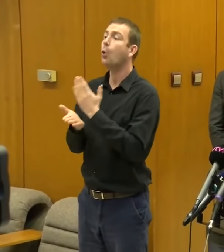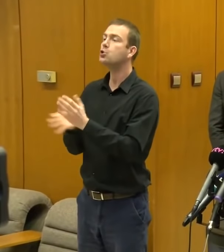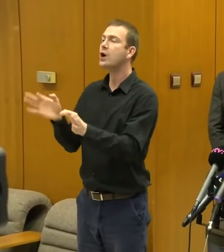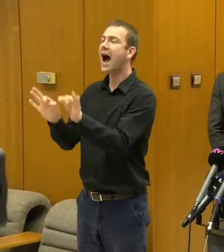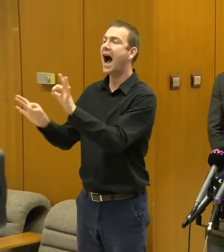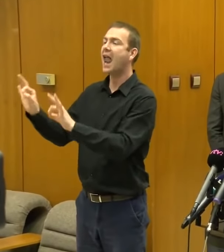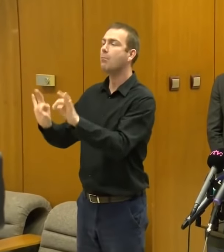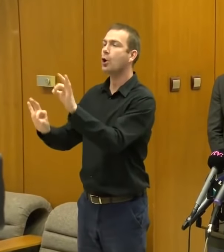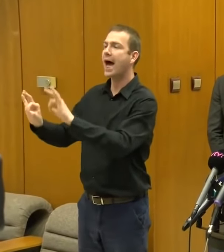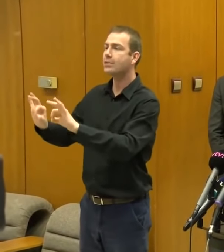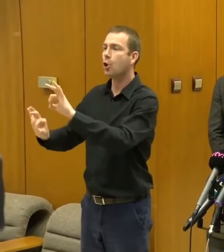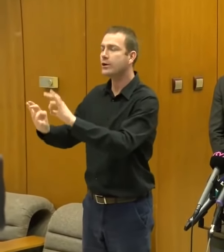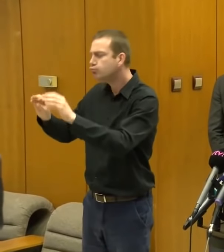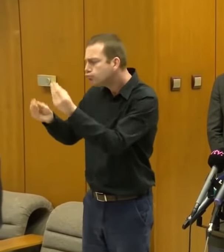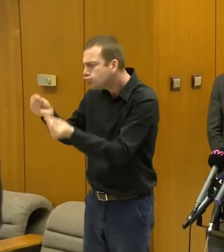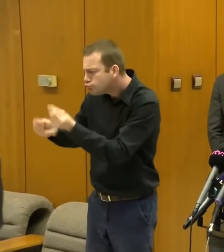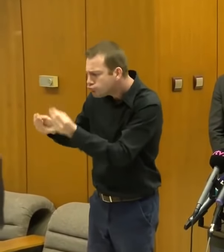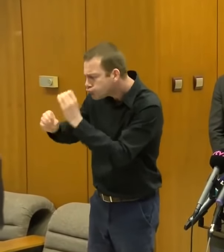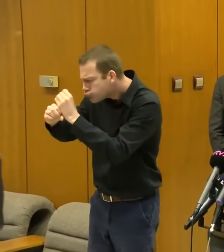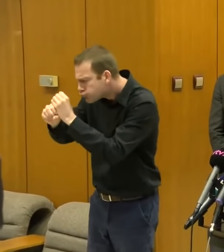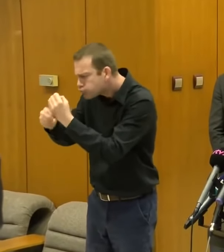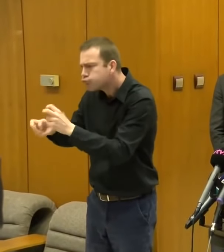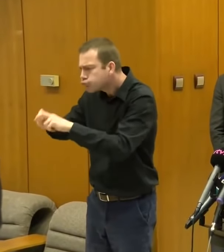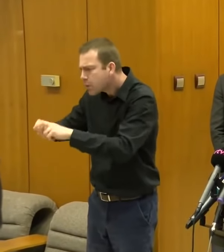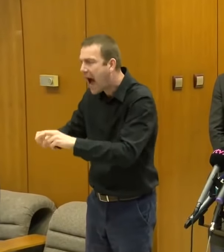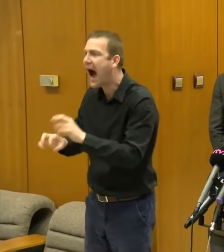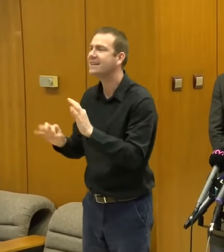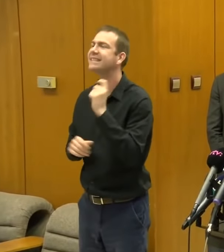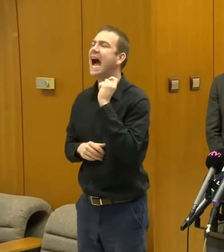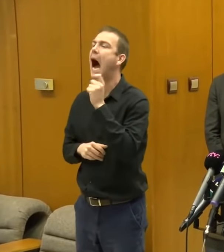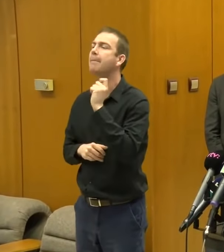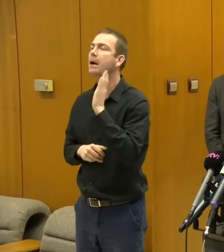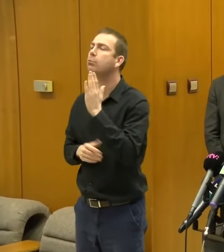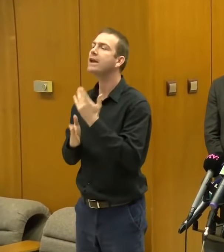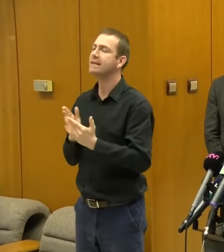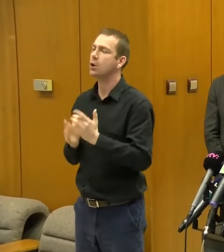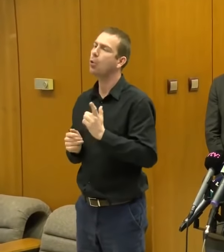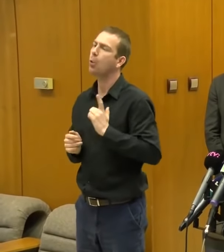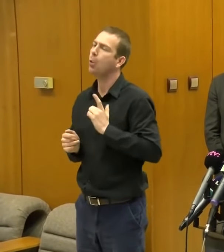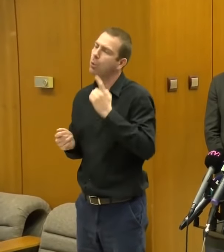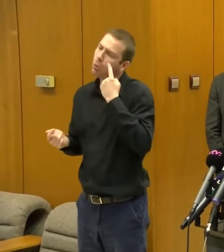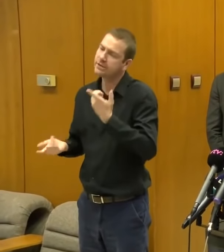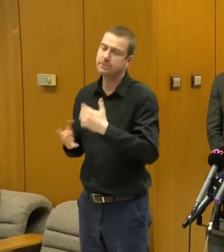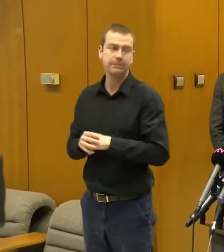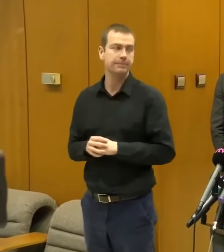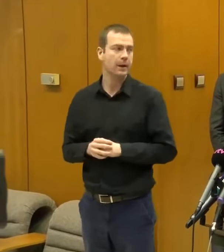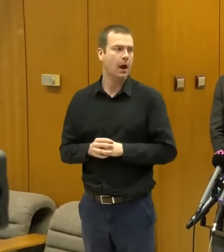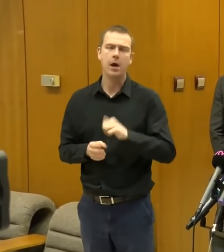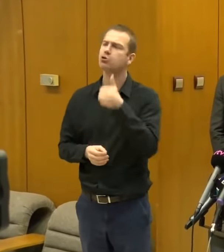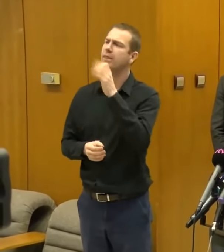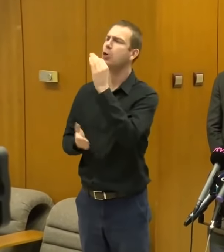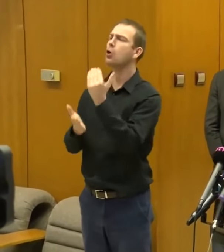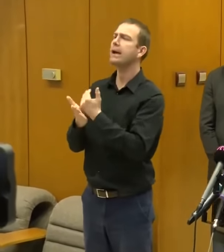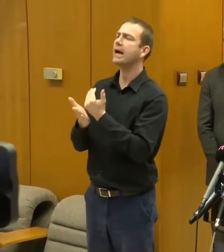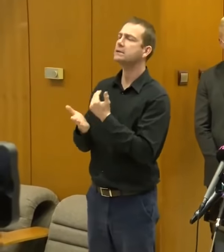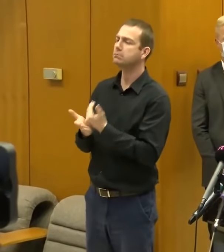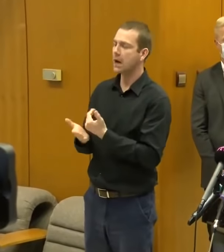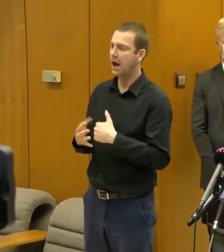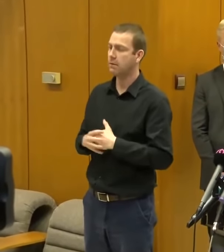a v apríli majú prísť výsledky. Čiže neostáva nám nič iné, iba do apríla počkať. Ešte jednu dobrú správu, keď sme